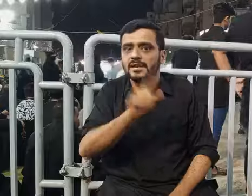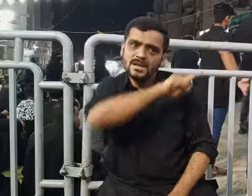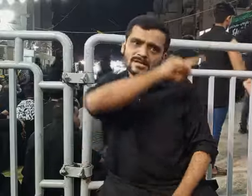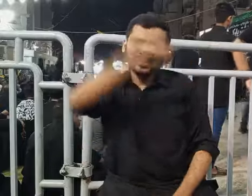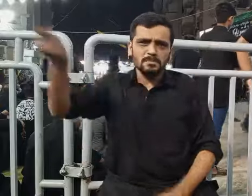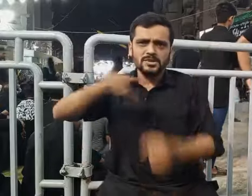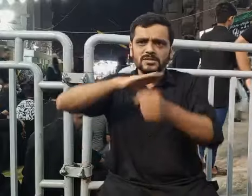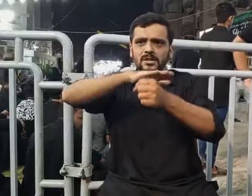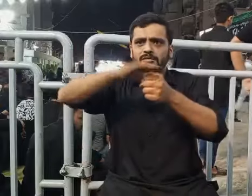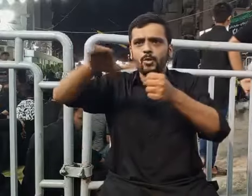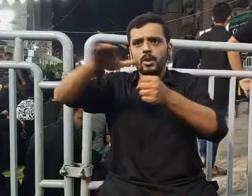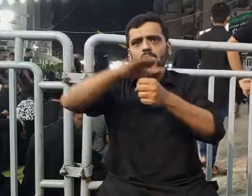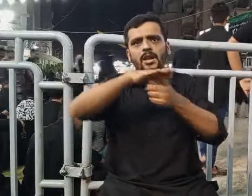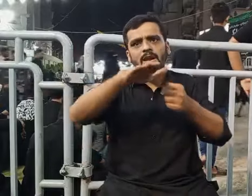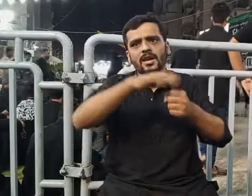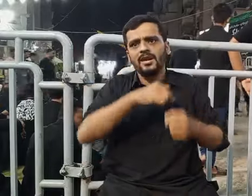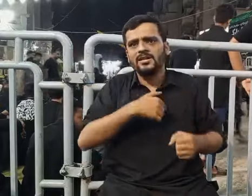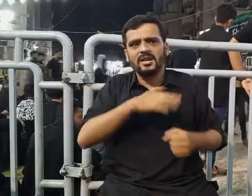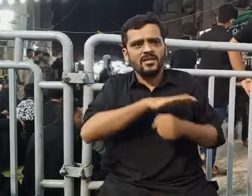آگی کی مرحبا کی صدا آسمان سے